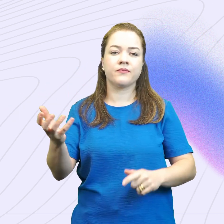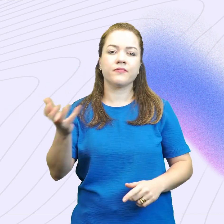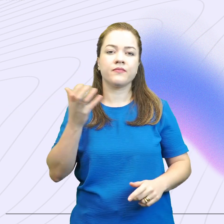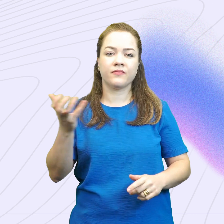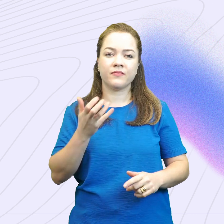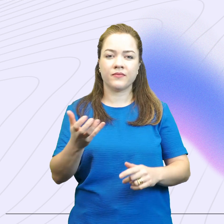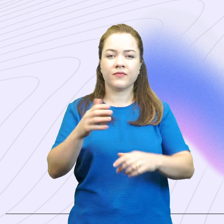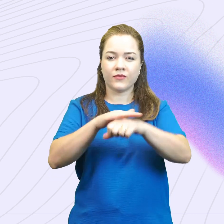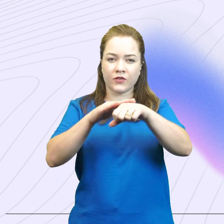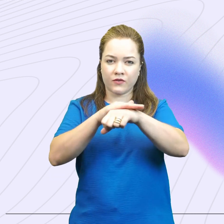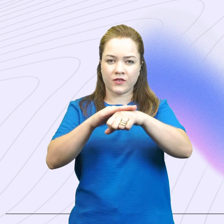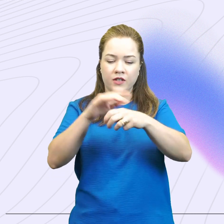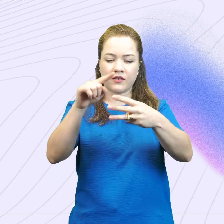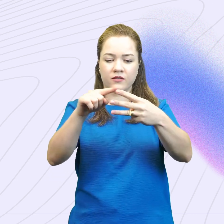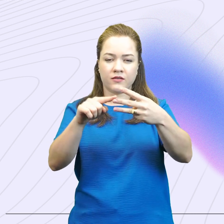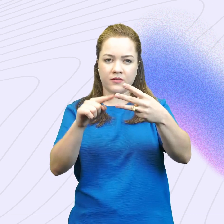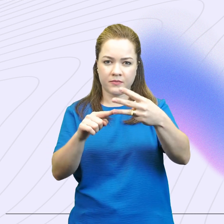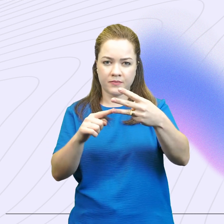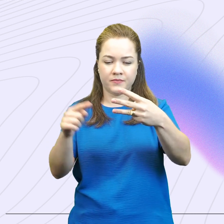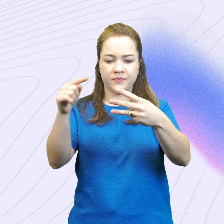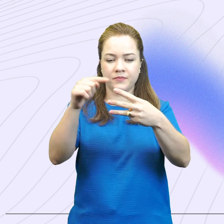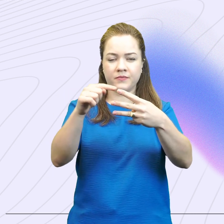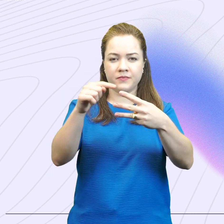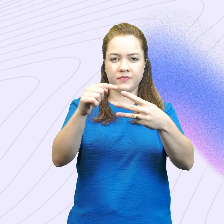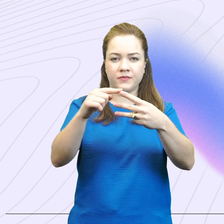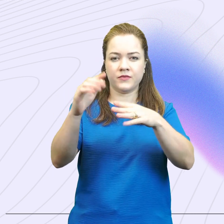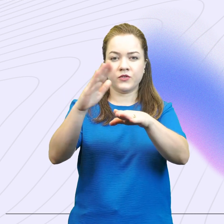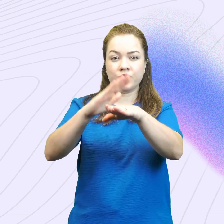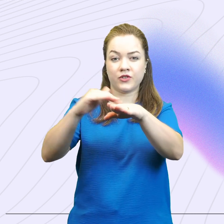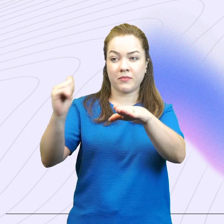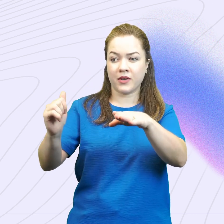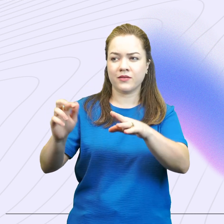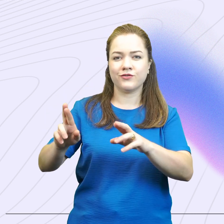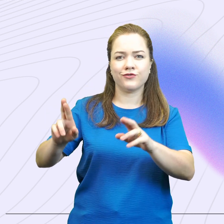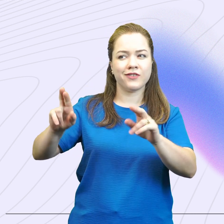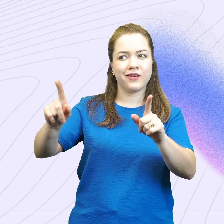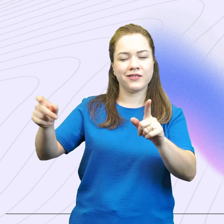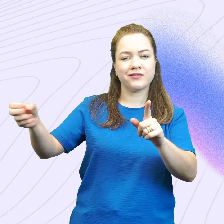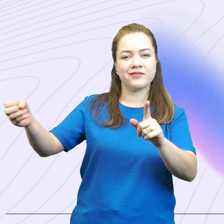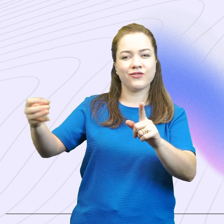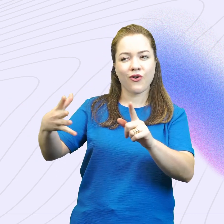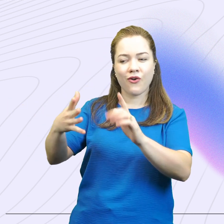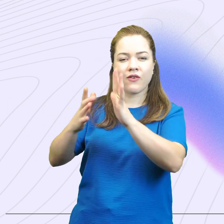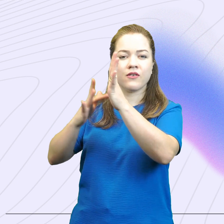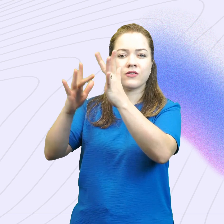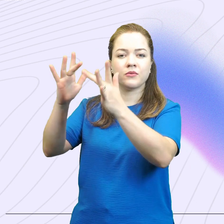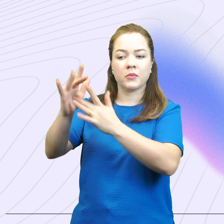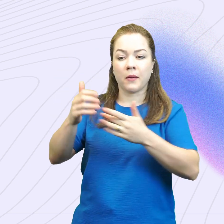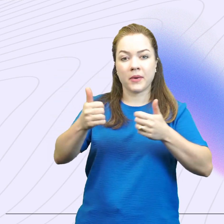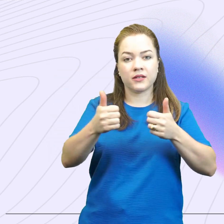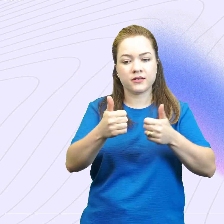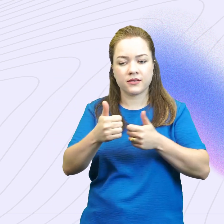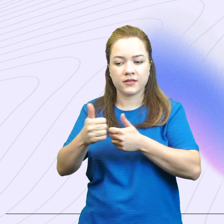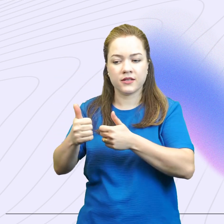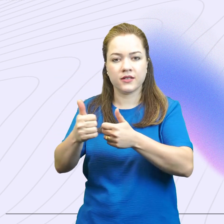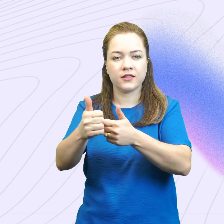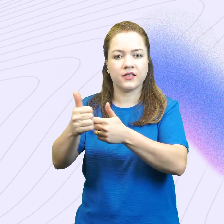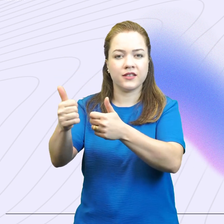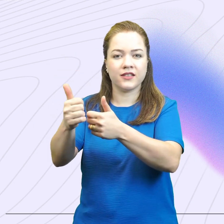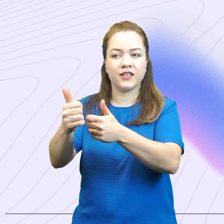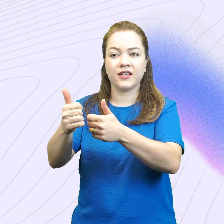pontos nessa mensagem. O primeiro dele é o chamado inusitado de Jesus para seguir e viver algo